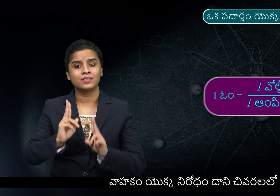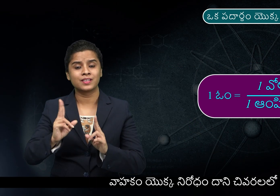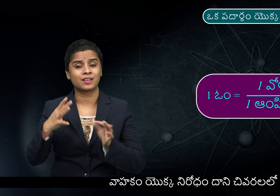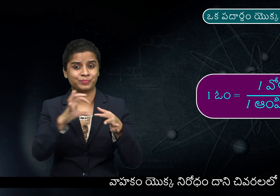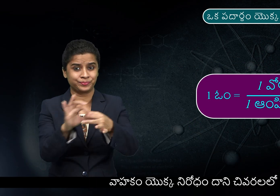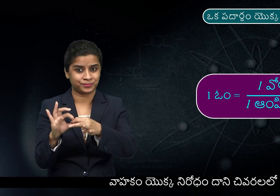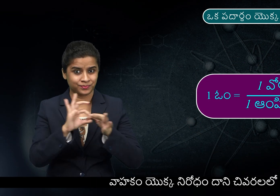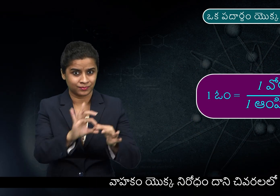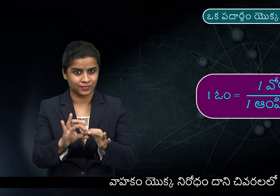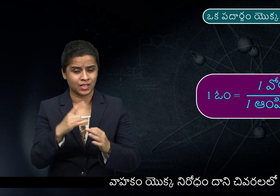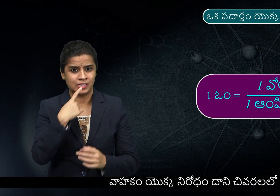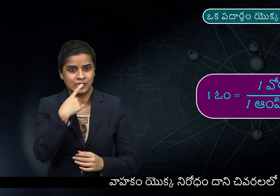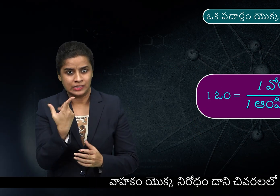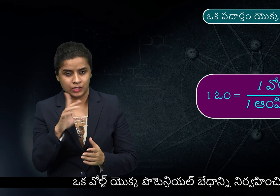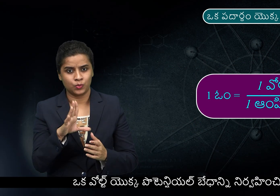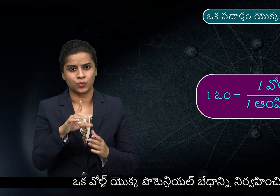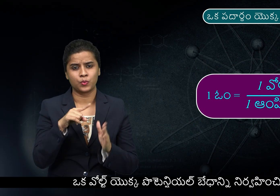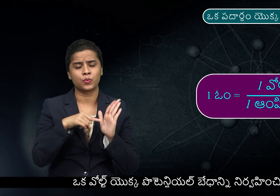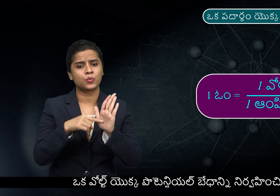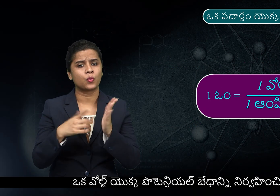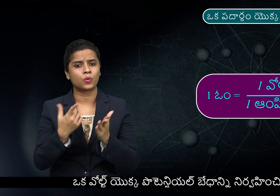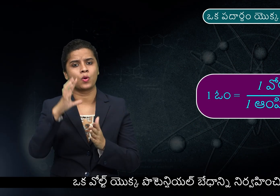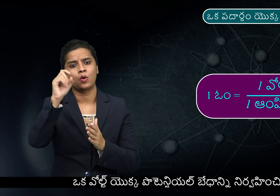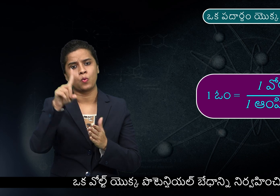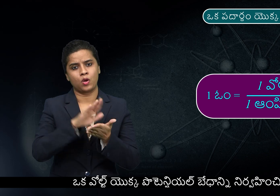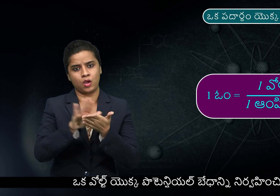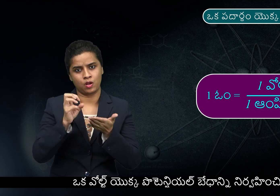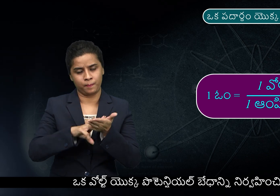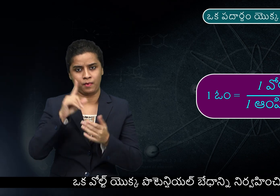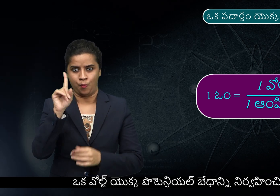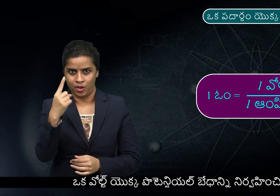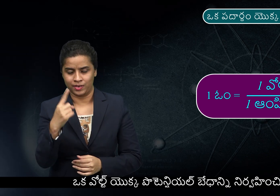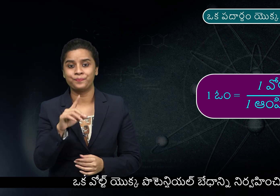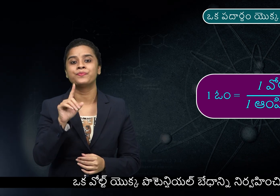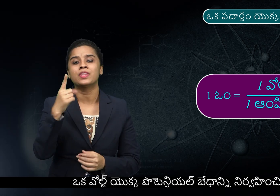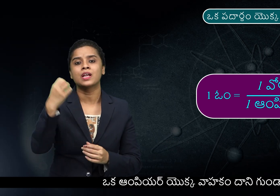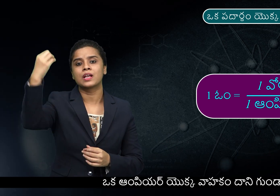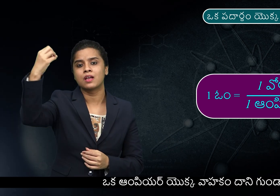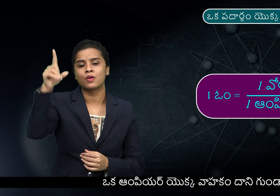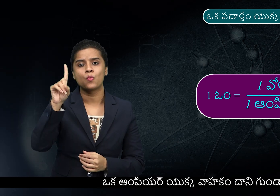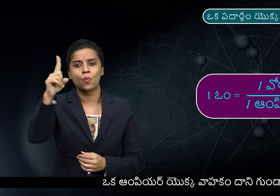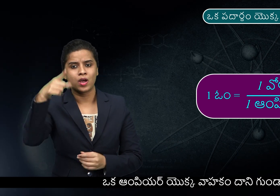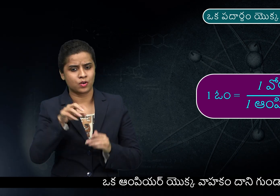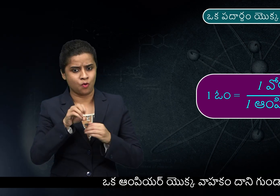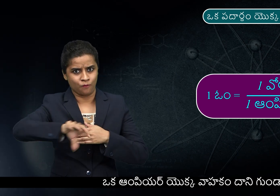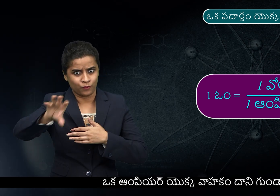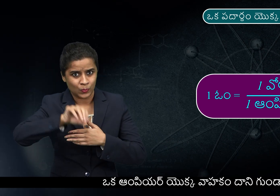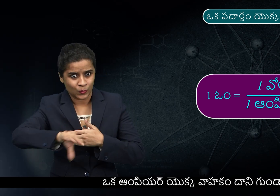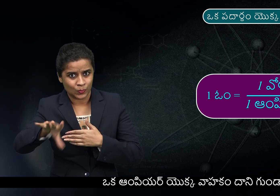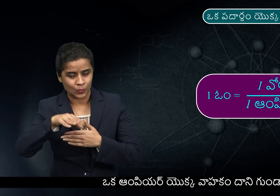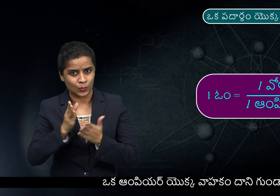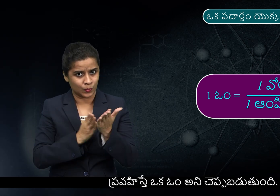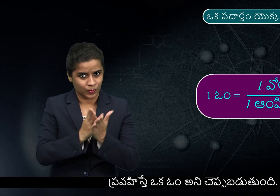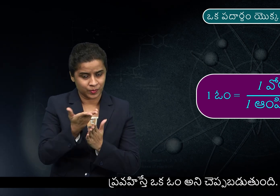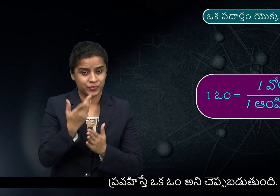వాహకం యొక్క నిరోధం దాని చివరలలో 1 వోల్ట్ యొక్క పొటెన్షియల్ భేదాన్ని నిర్వహించినప్పుడు 1 యాంపియర్ యొక్క వాహకం